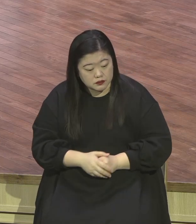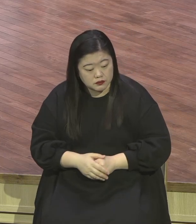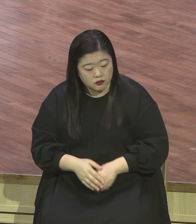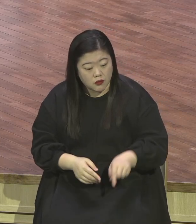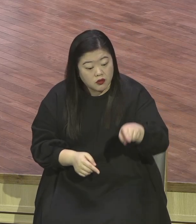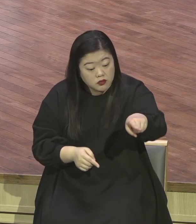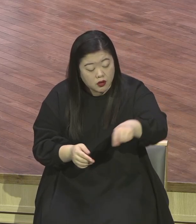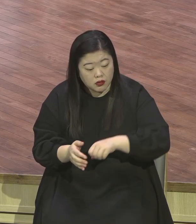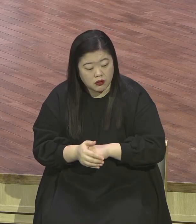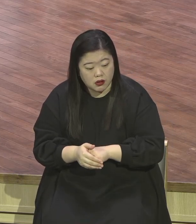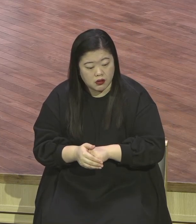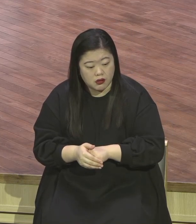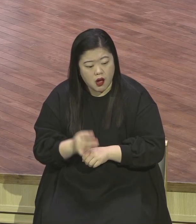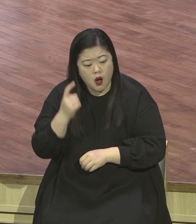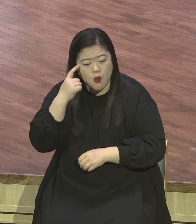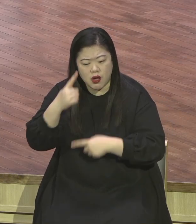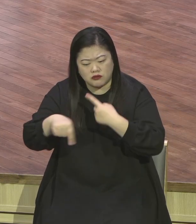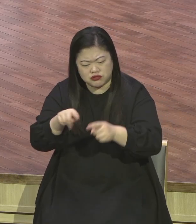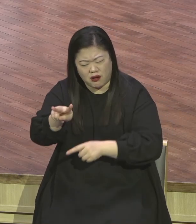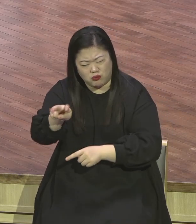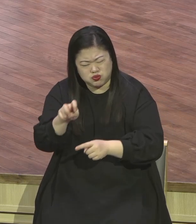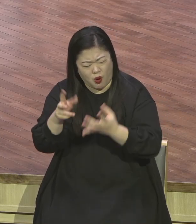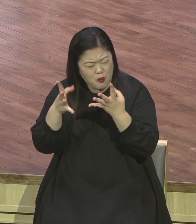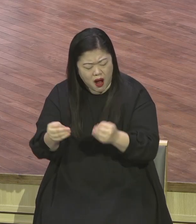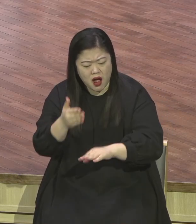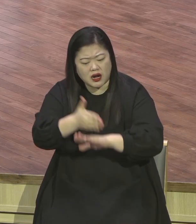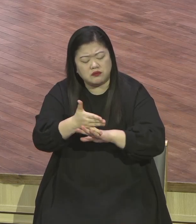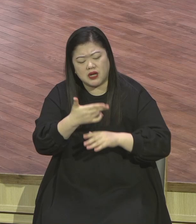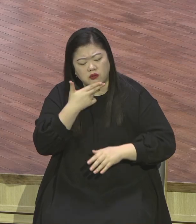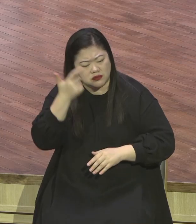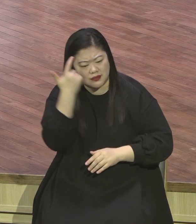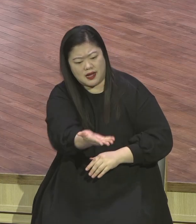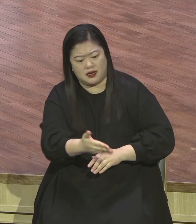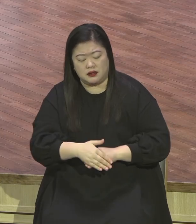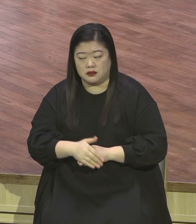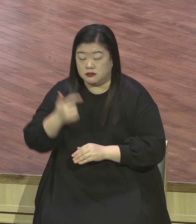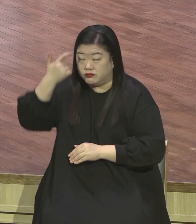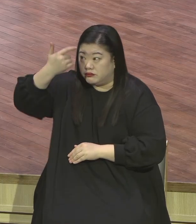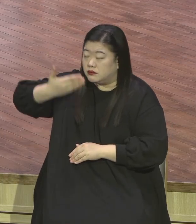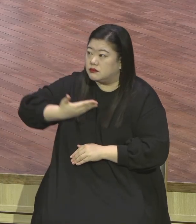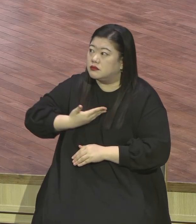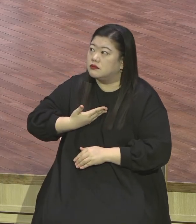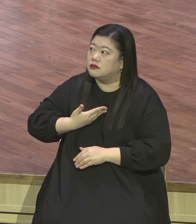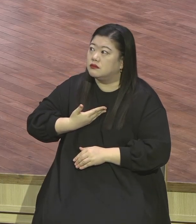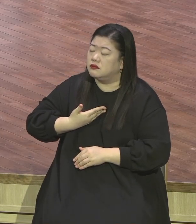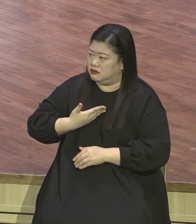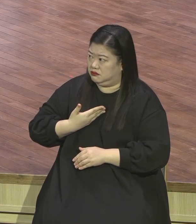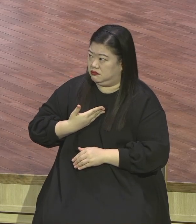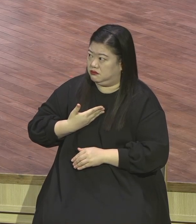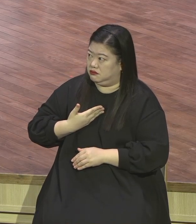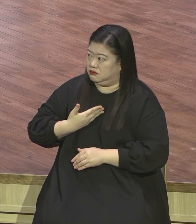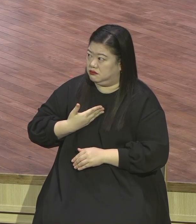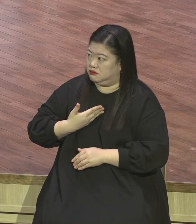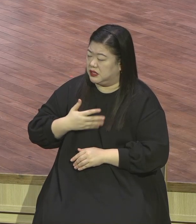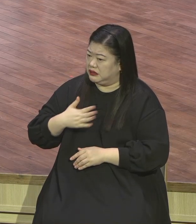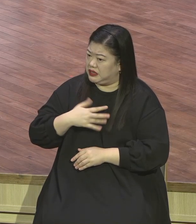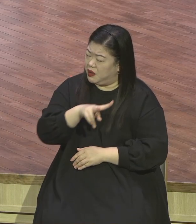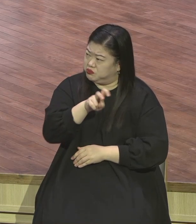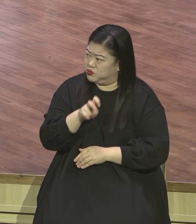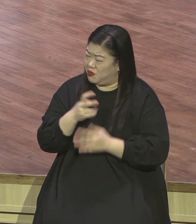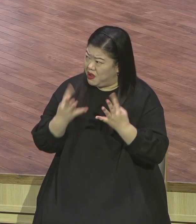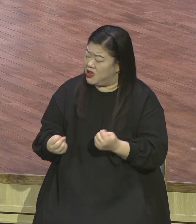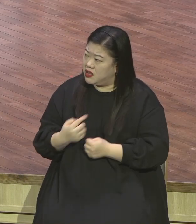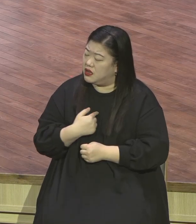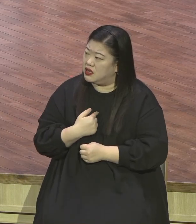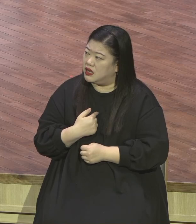그 내면에 그런 음색이 들렸어요 그래서 왕은니에 대해서 내가 미워만 했냐 그럼 감사할 게 뭐 있냐 감사할